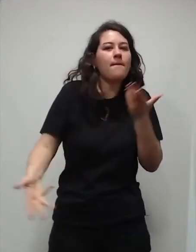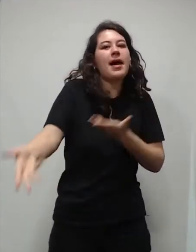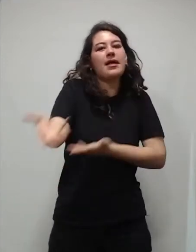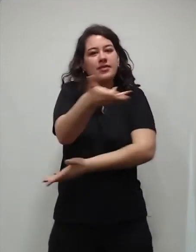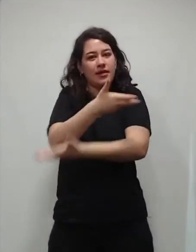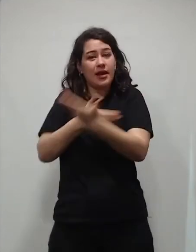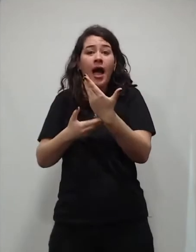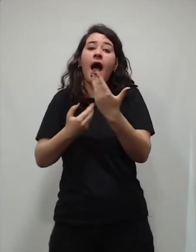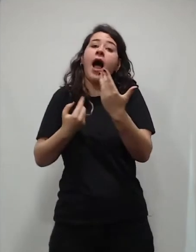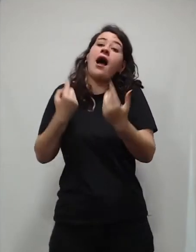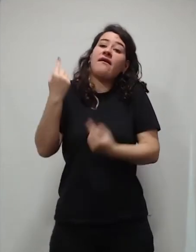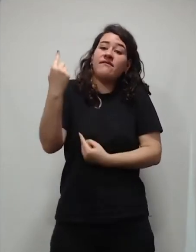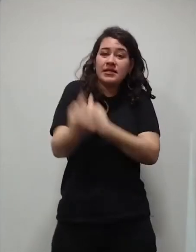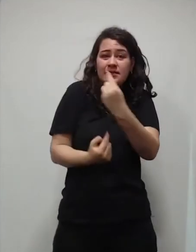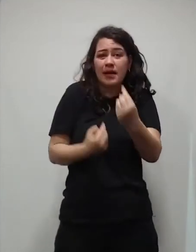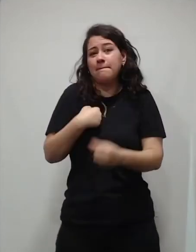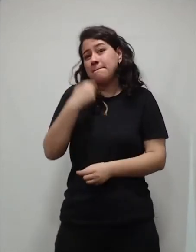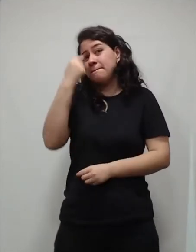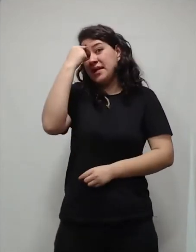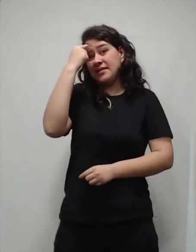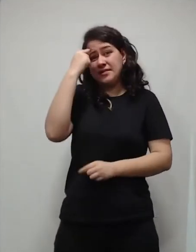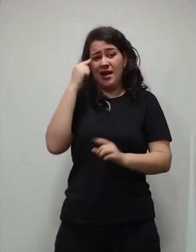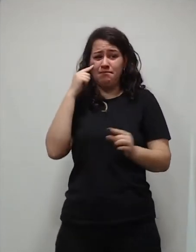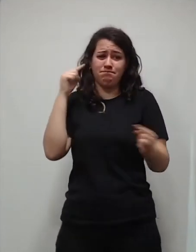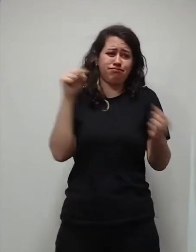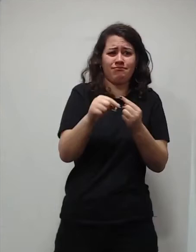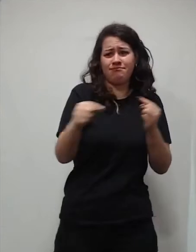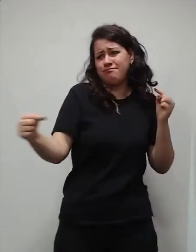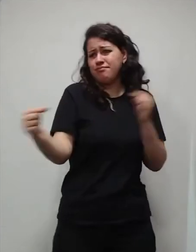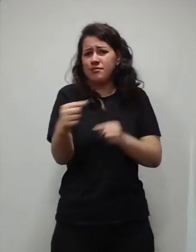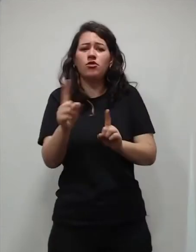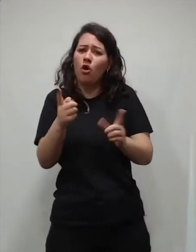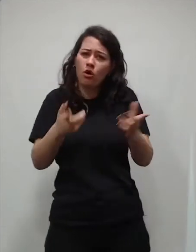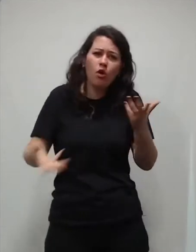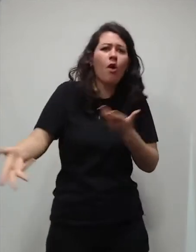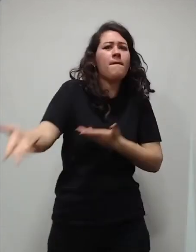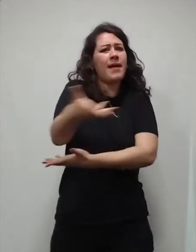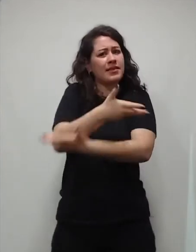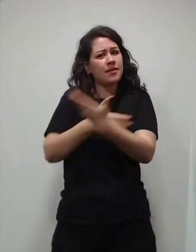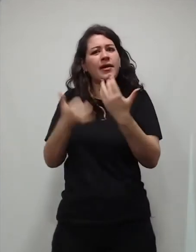confluyen, aunque a veces parecen absolutamente contradictorios.